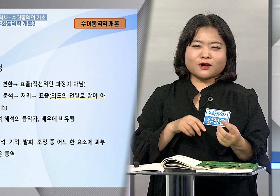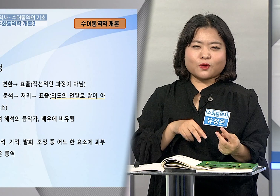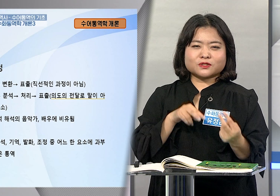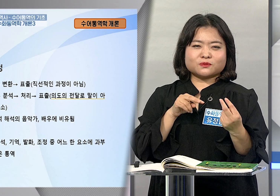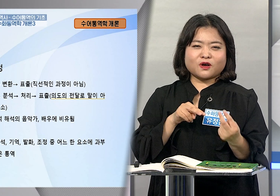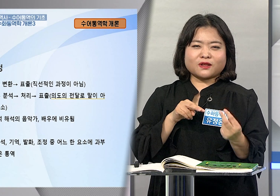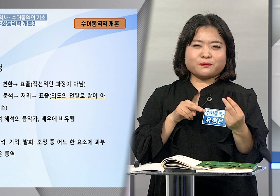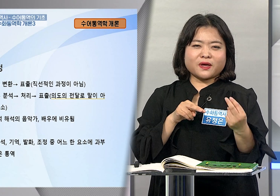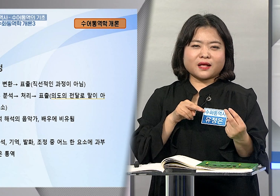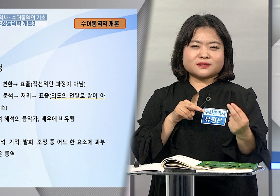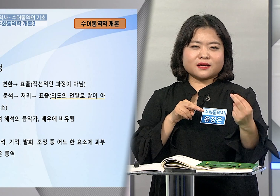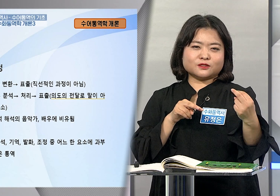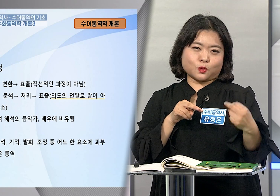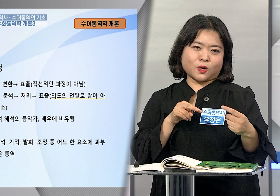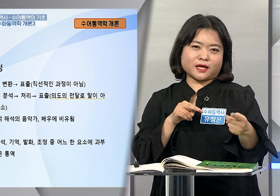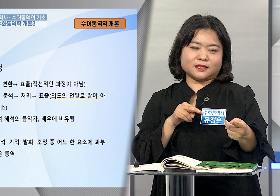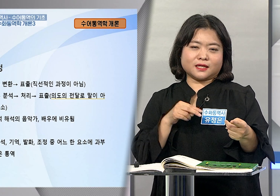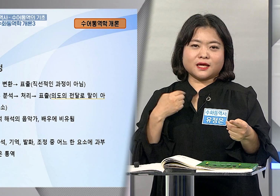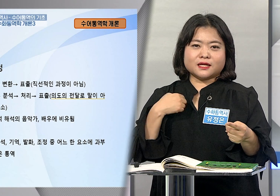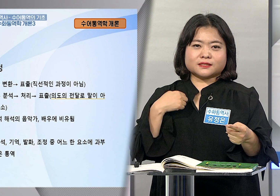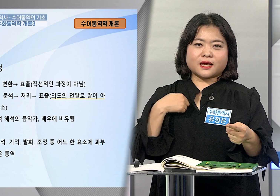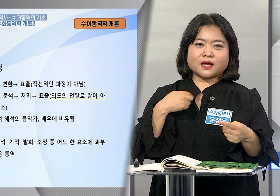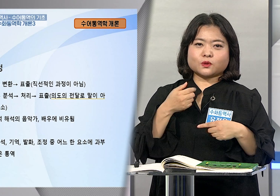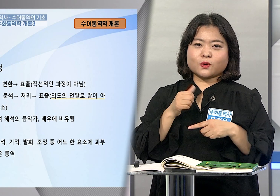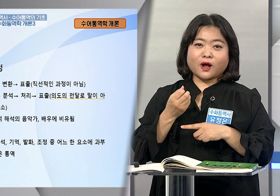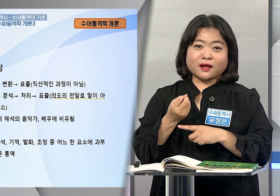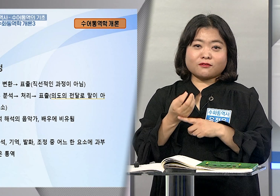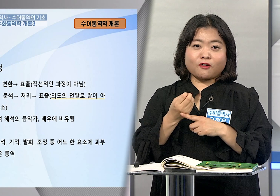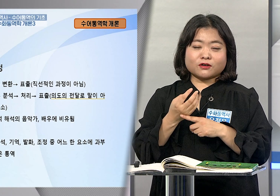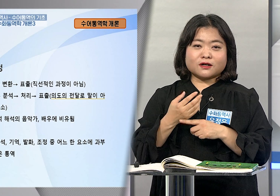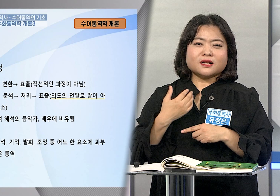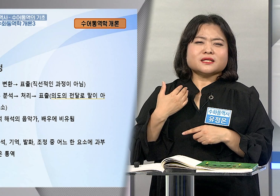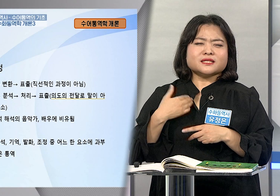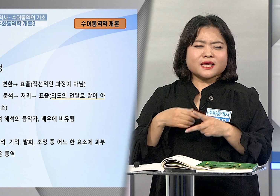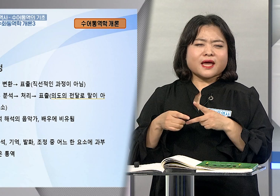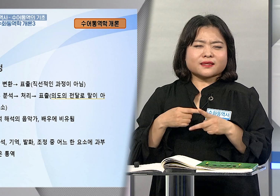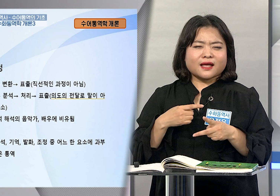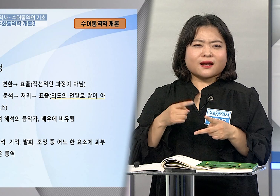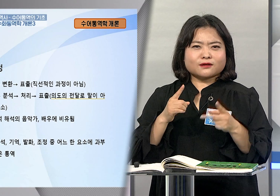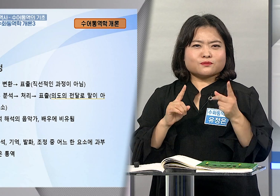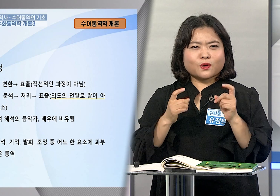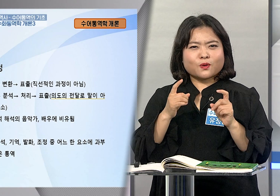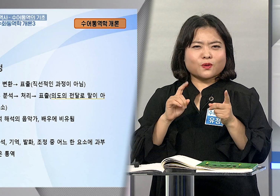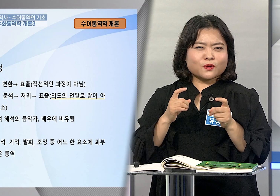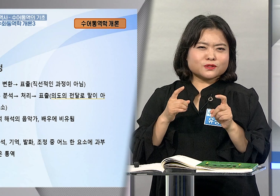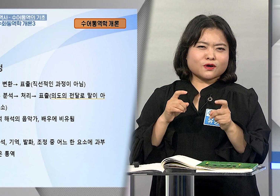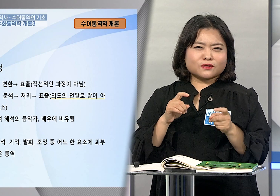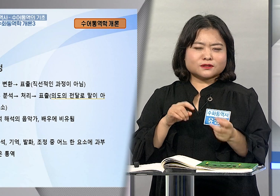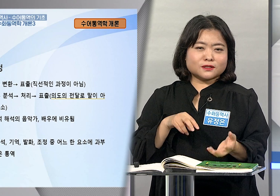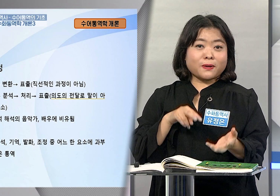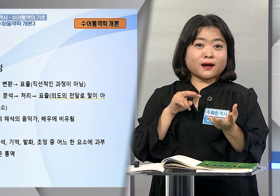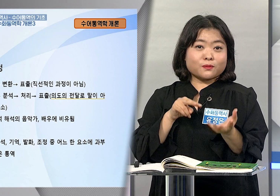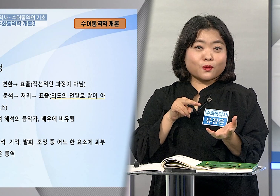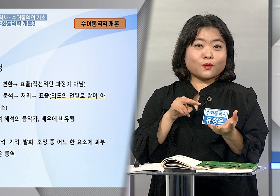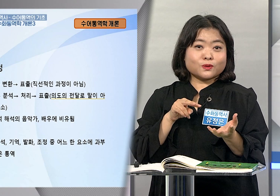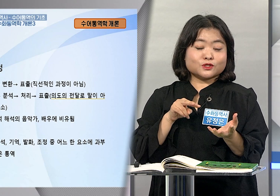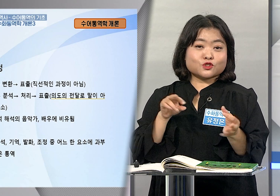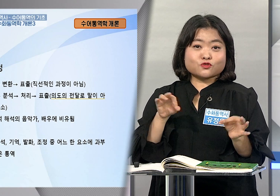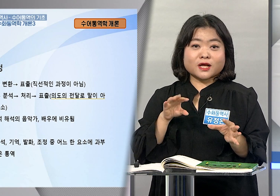하고 있으면 앞에 앉아있는 농아인이 제가 통역하는 거를 이해했다라는 표정을 바라보는 순간이